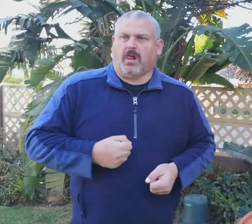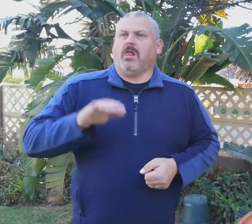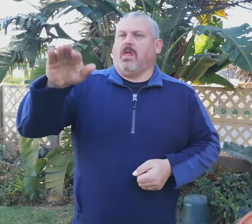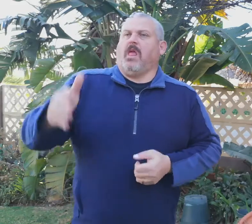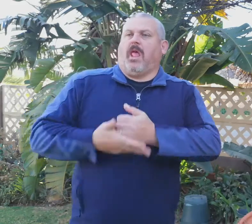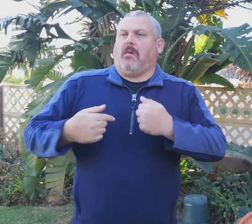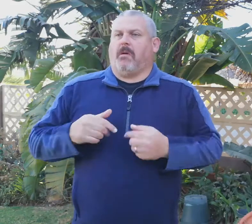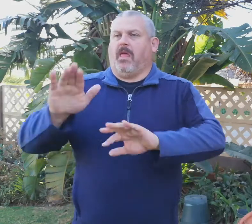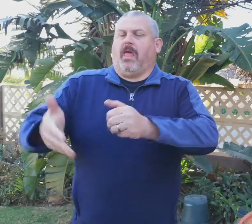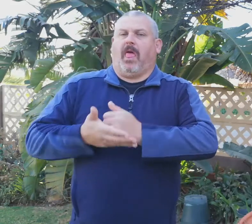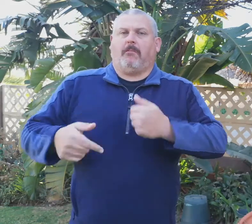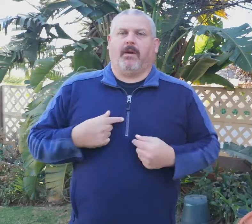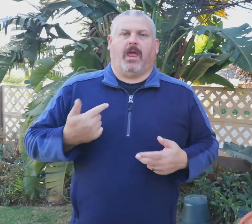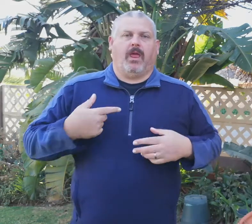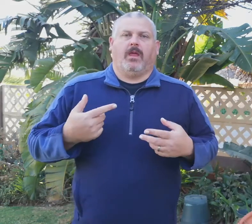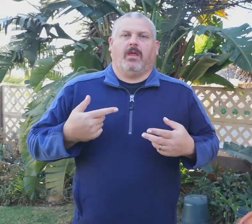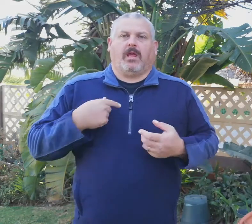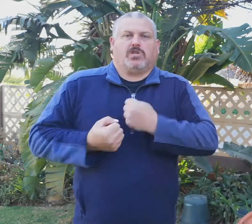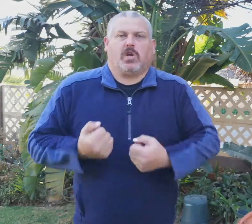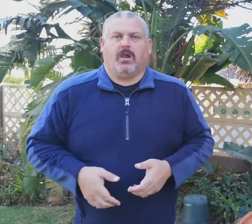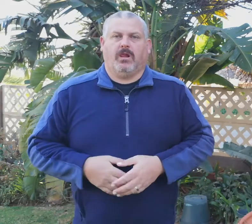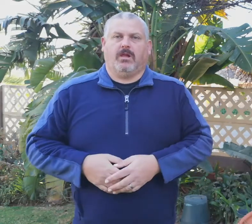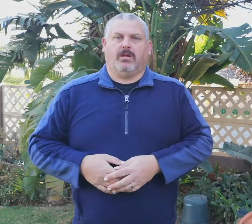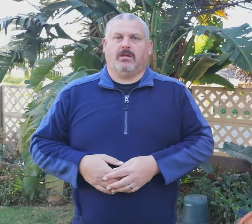sukkel, help my, ek sukkel,